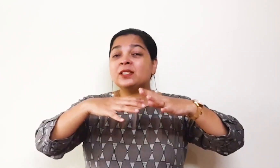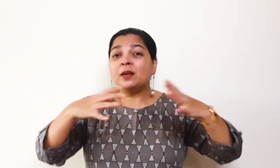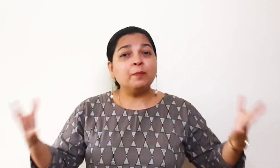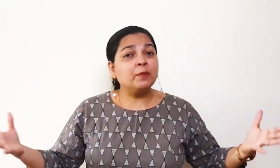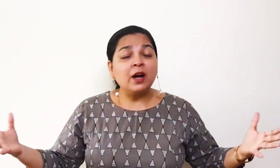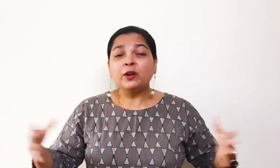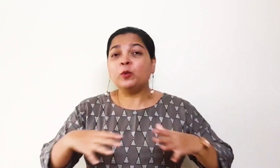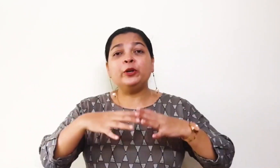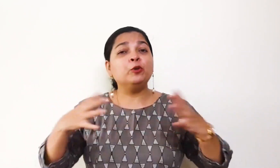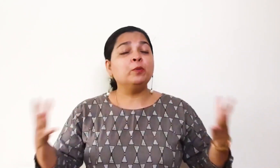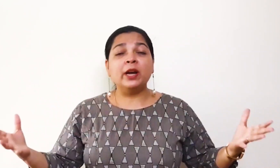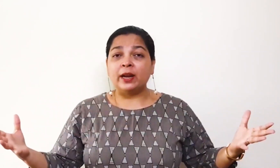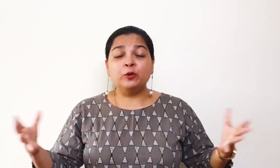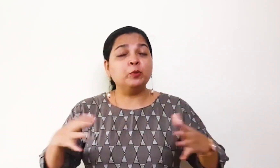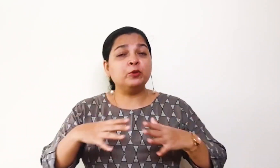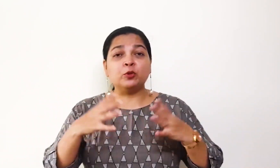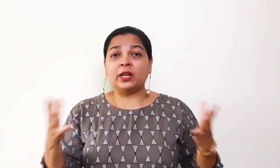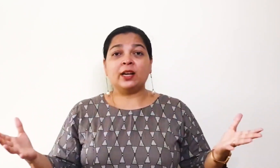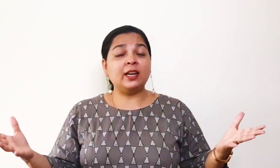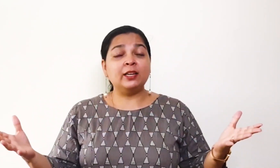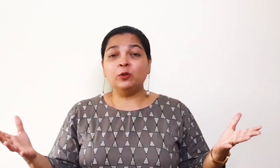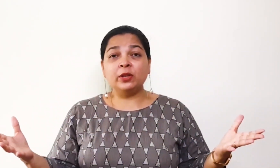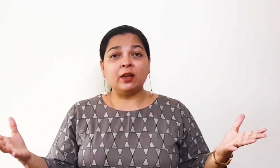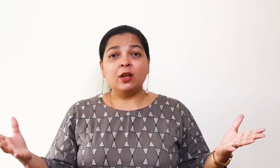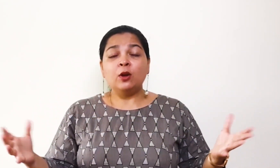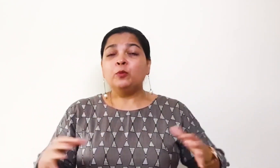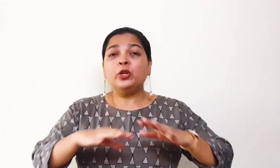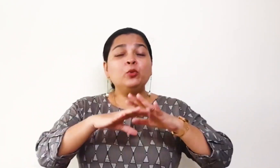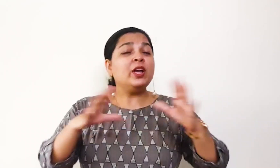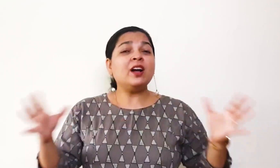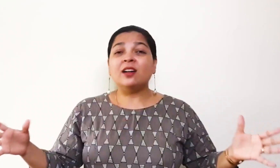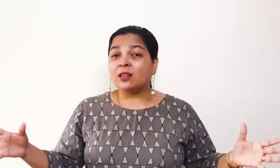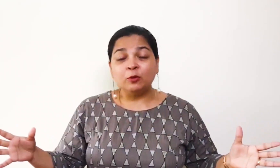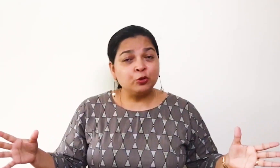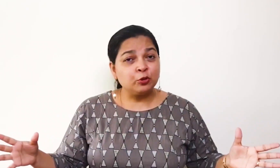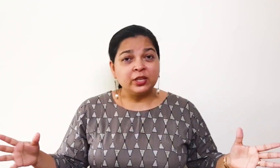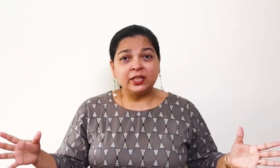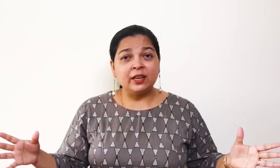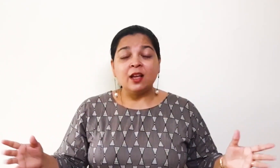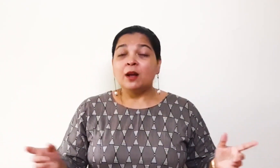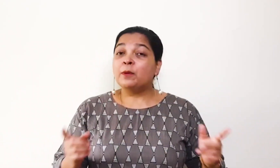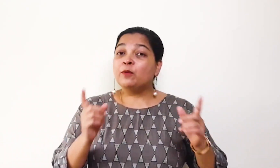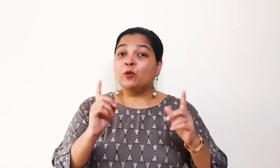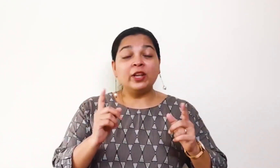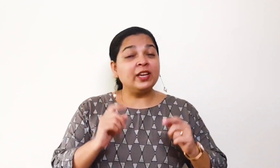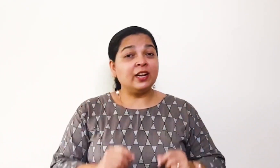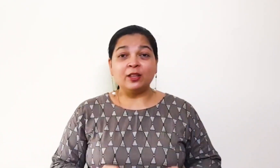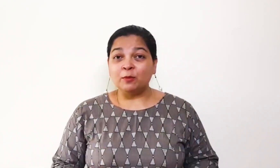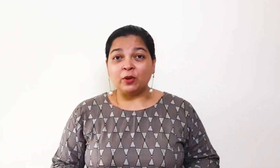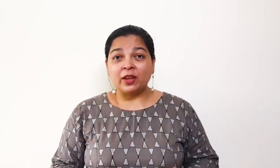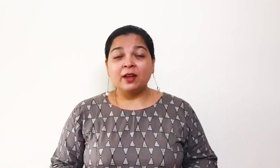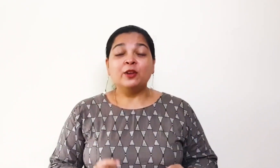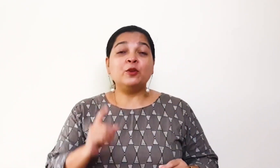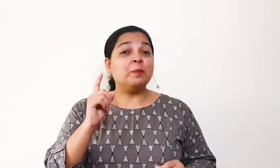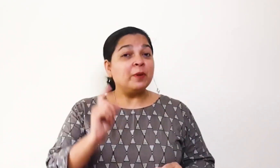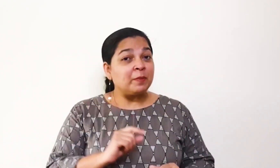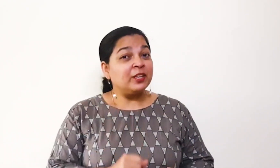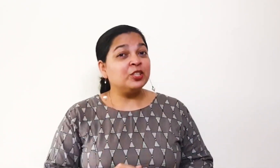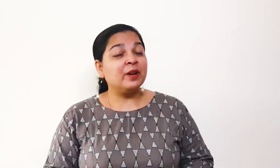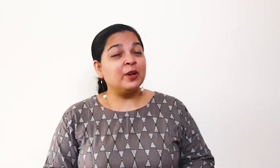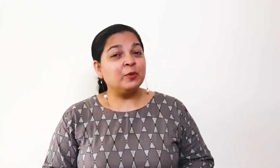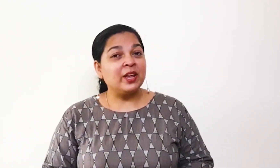समस्ते बुड़ी जाइथिले सारा जगत नष्ट हो जाइथिला किंतु नोह नष्ट हेले नहीं काहे कि ना